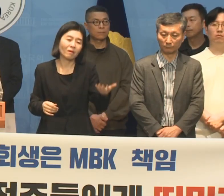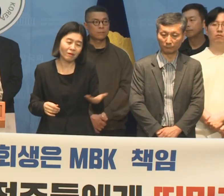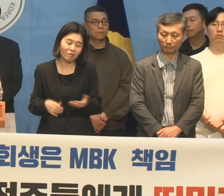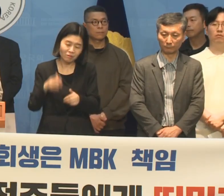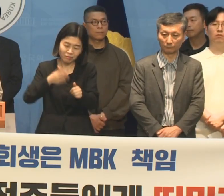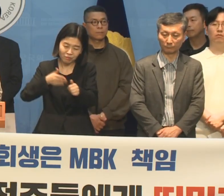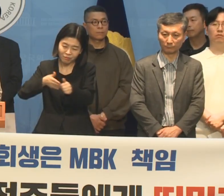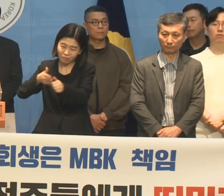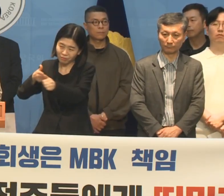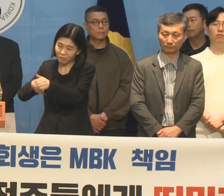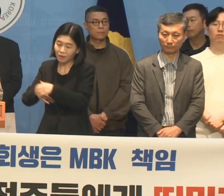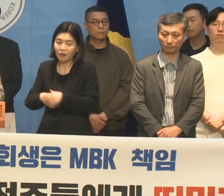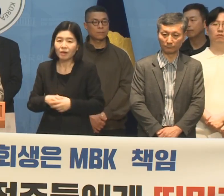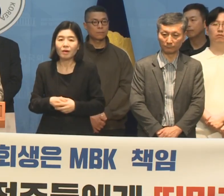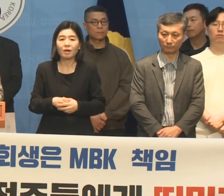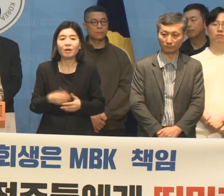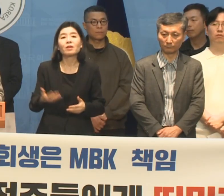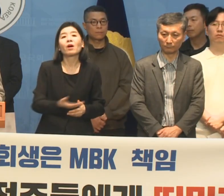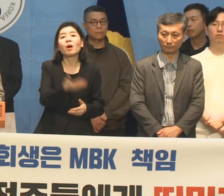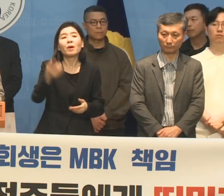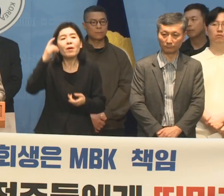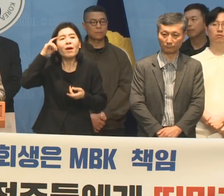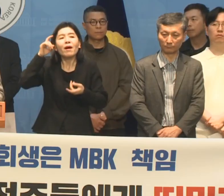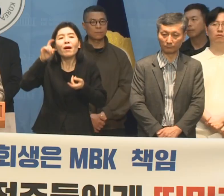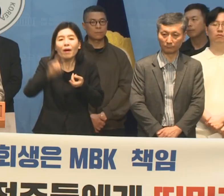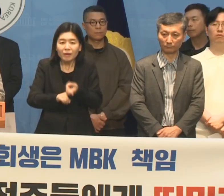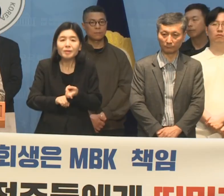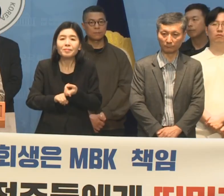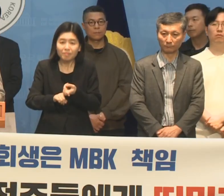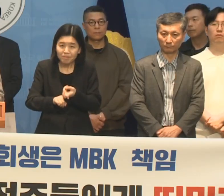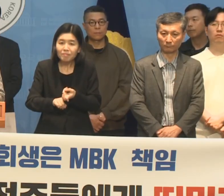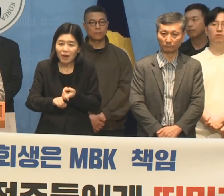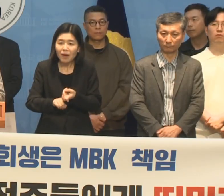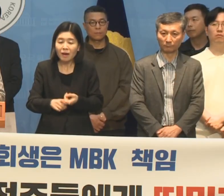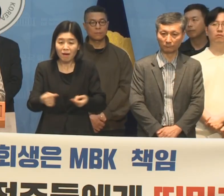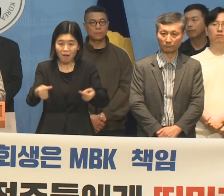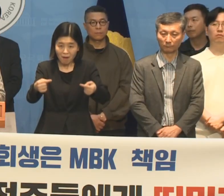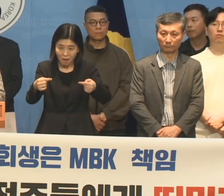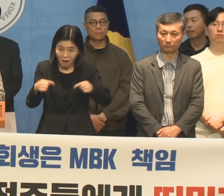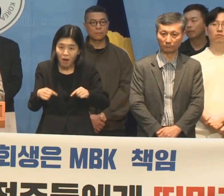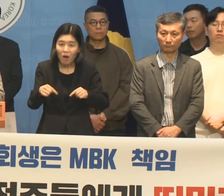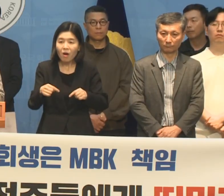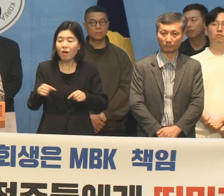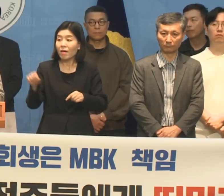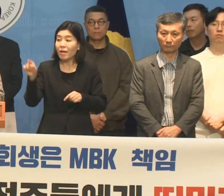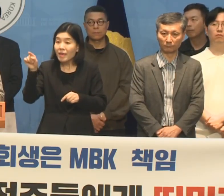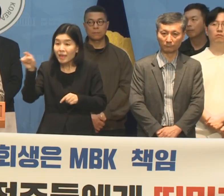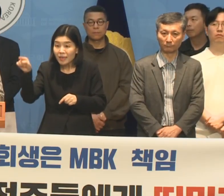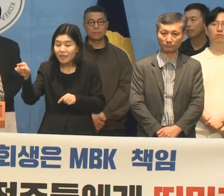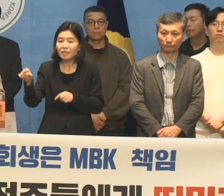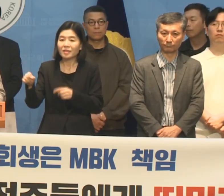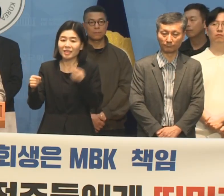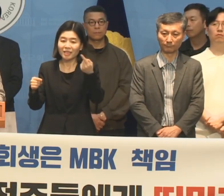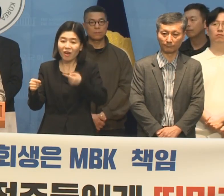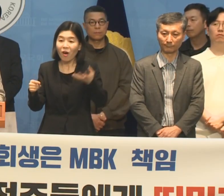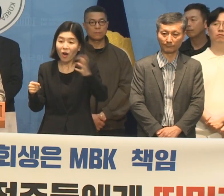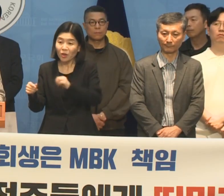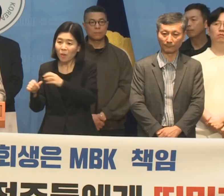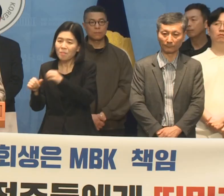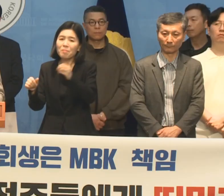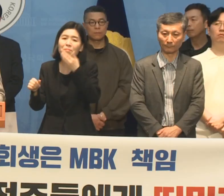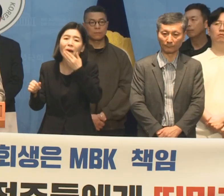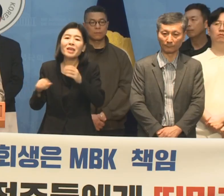부탁 말씀드리겠습니다. 여러분들의 관심이 이들에게 그나마 1,000억이라도 내놓을 수 있게 만드는 계기가